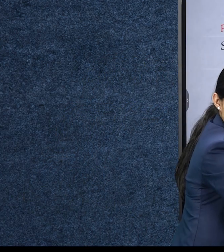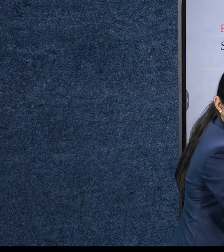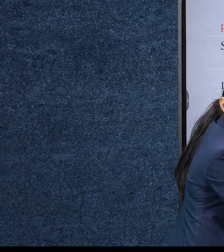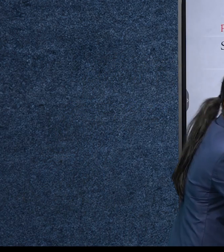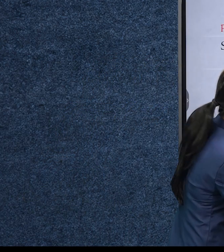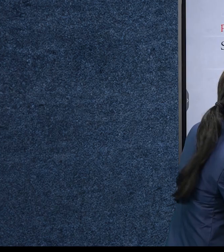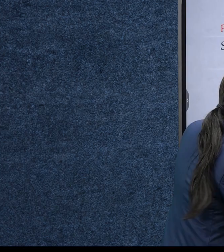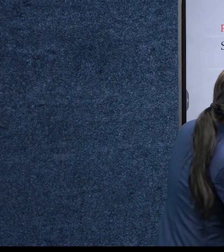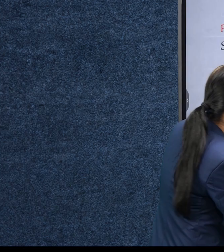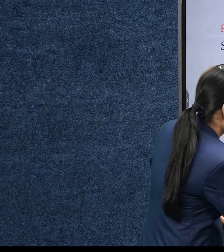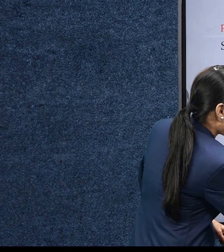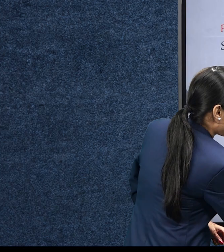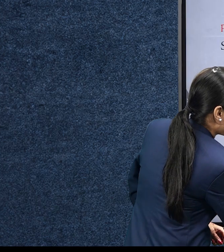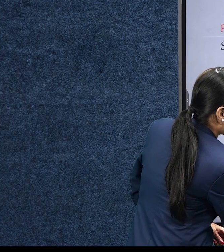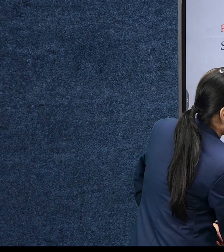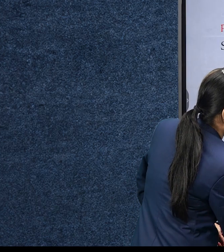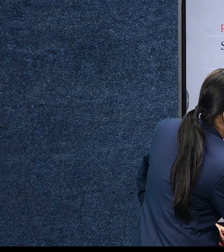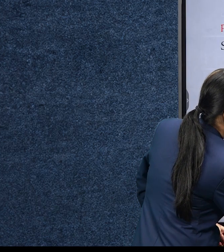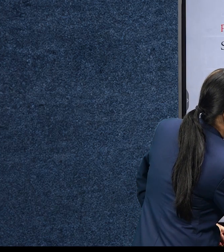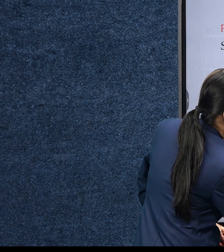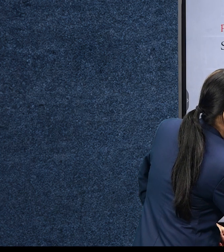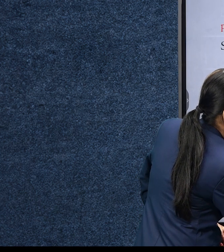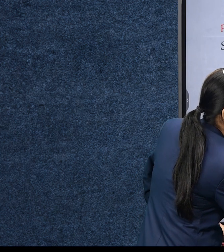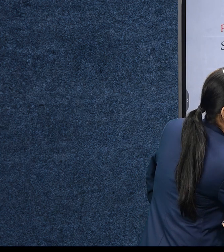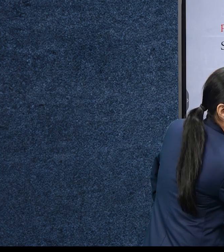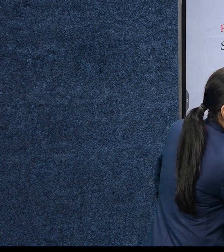PA 8 भागिले 16 वजा 2.